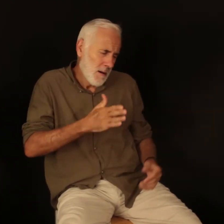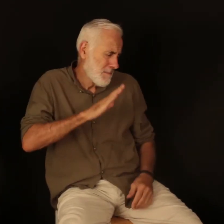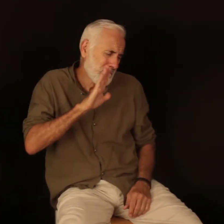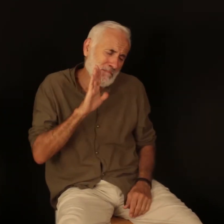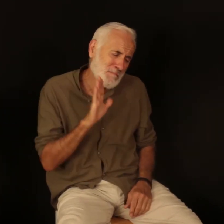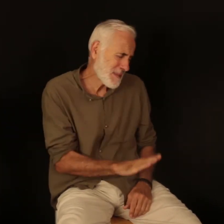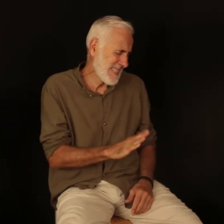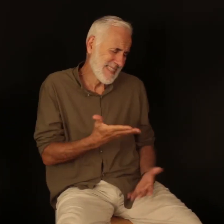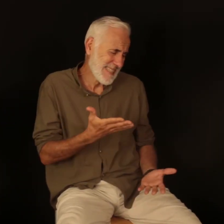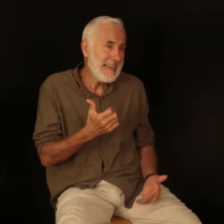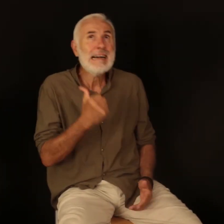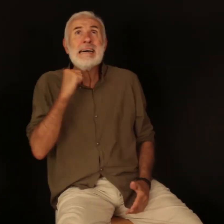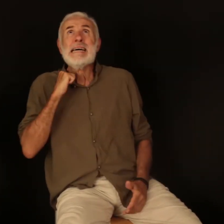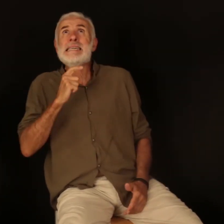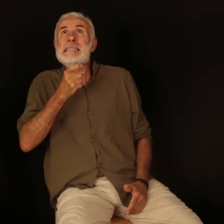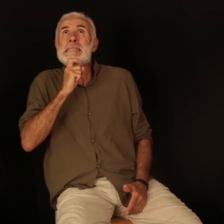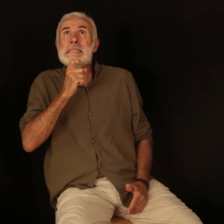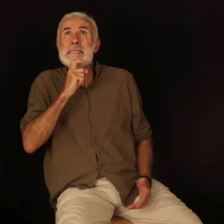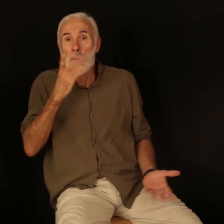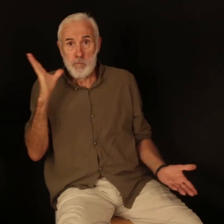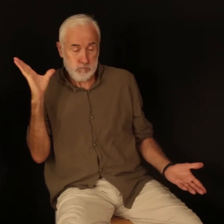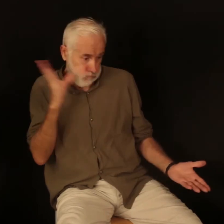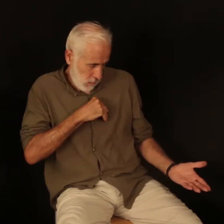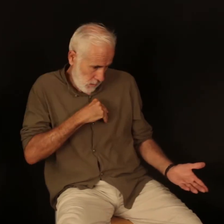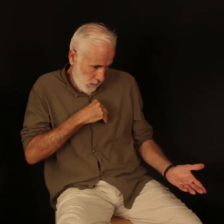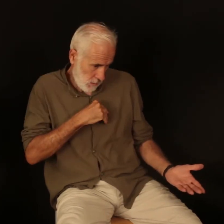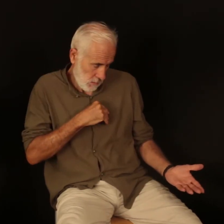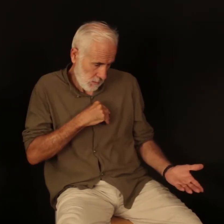toi, que du temps d'hier, on ne se souvient pas.